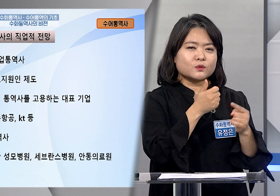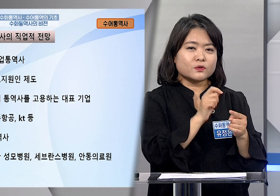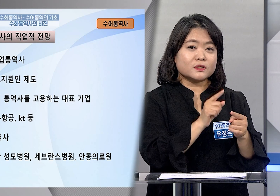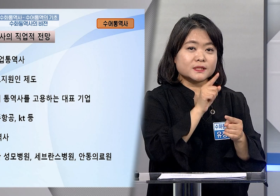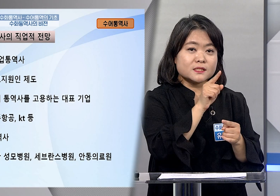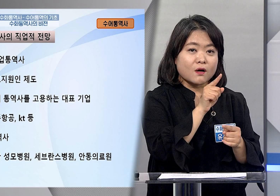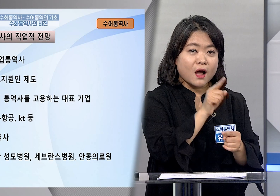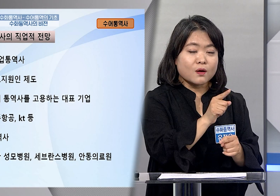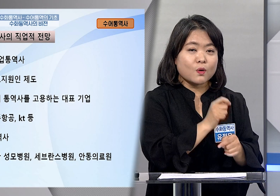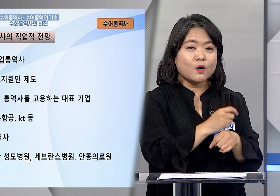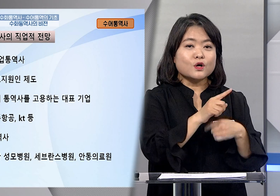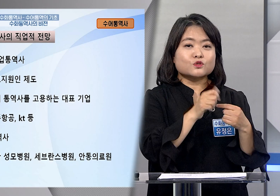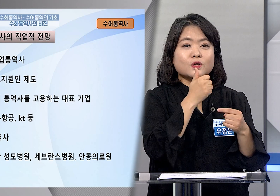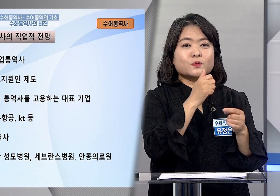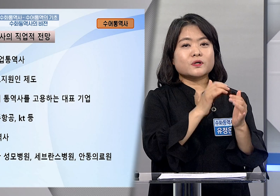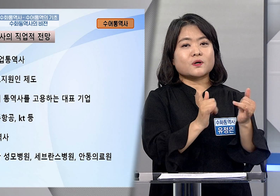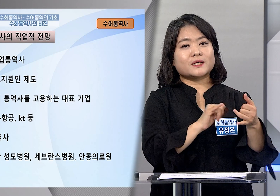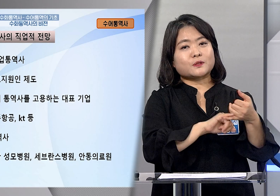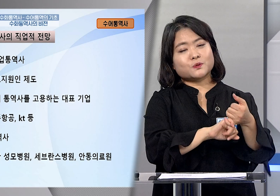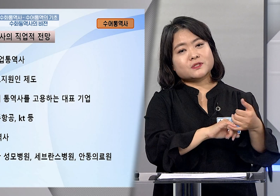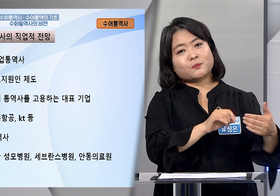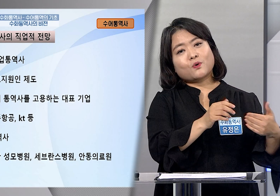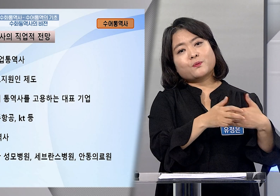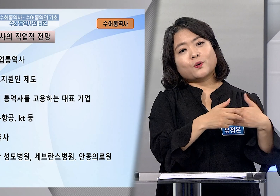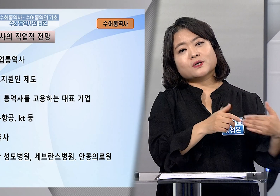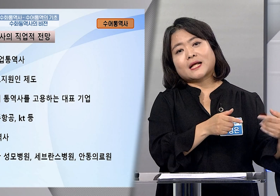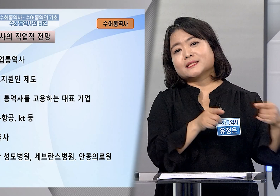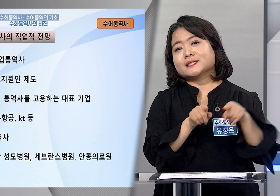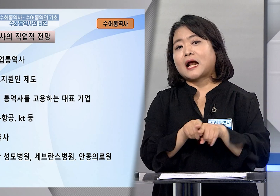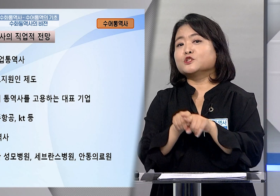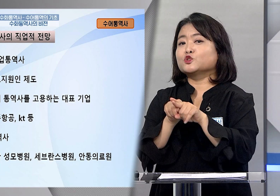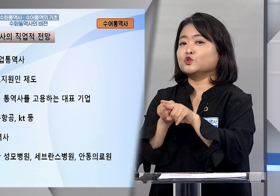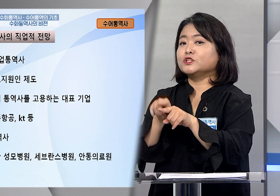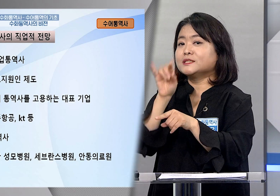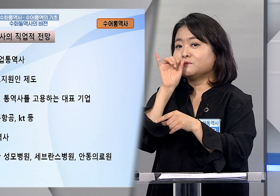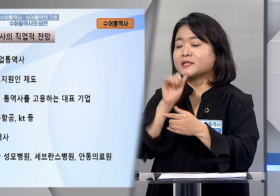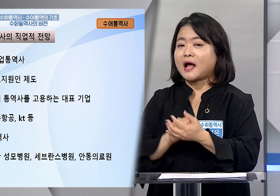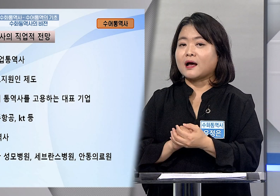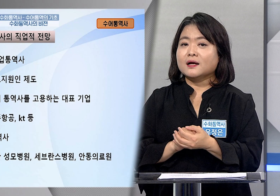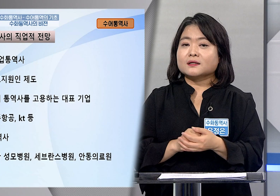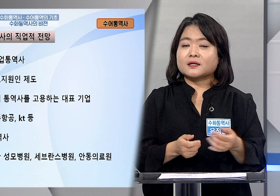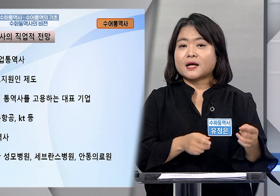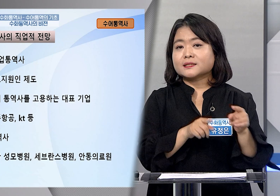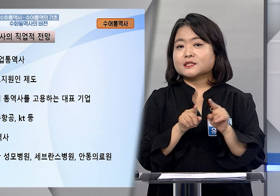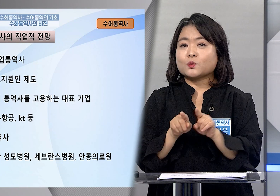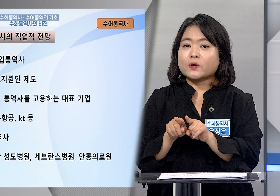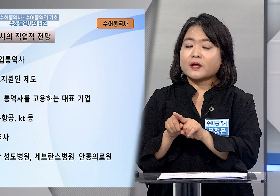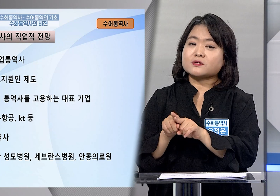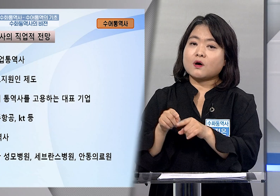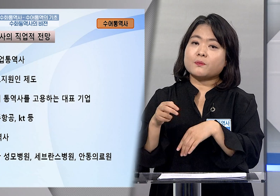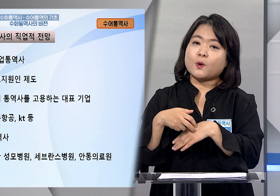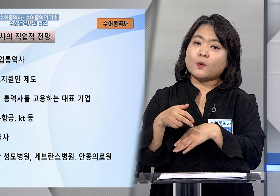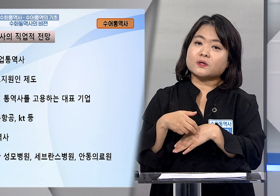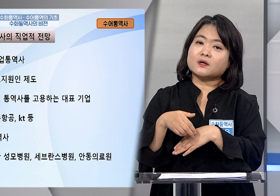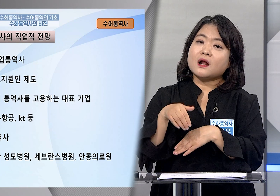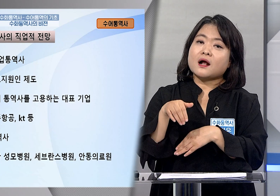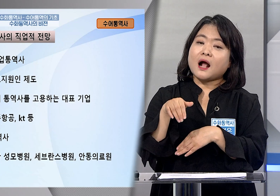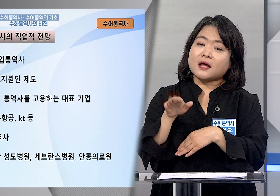수화통역을 신청하고 수화통역사와 약속을 잡고 병원을 같이 갈 수도 있습니다. 그렇게 같이 동행해서 병원을 가는